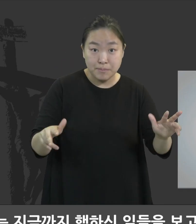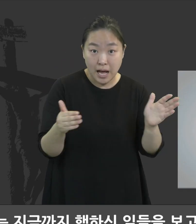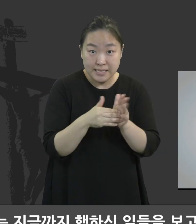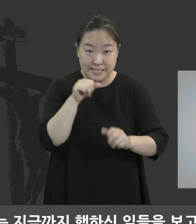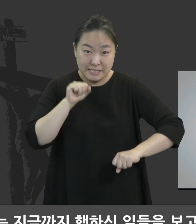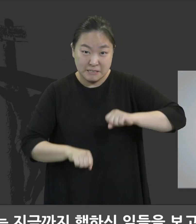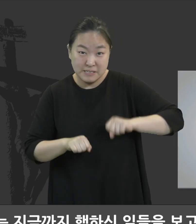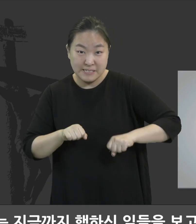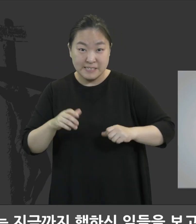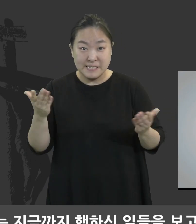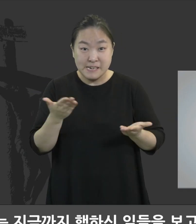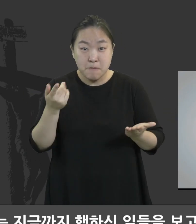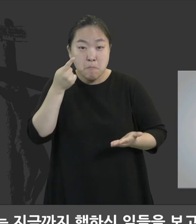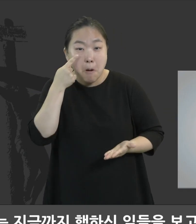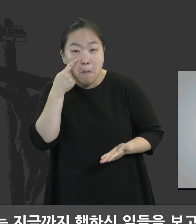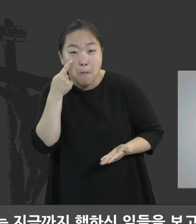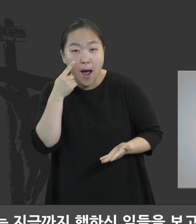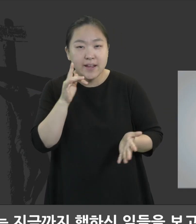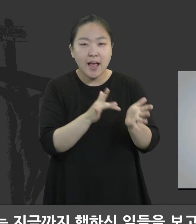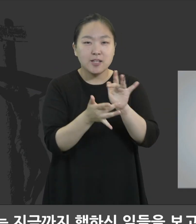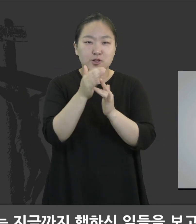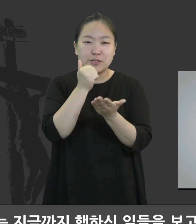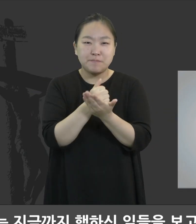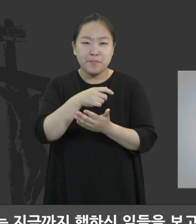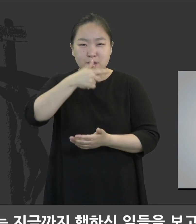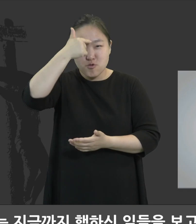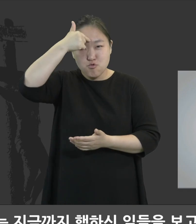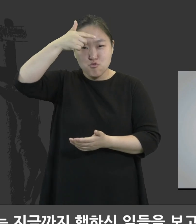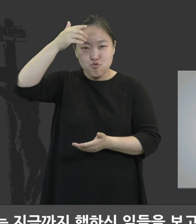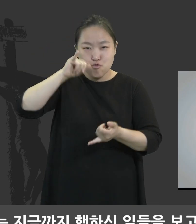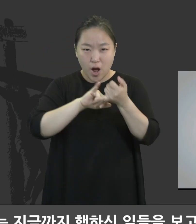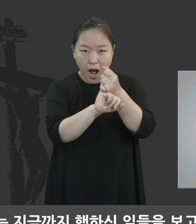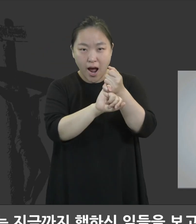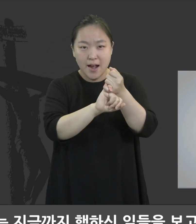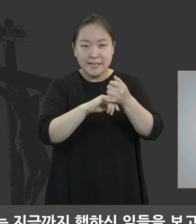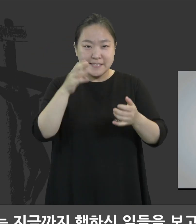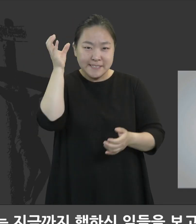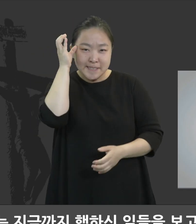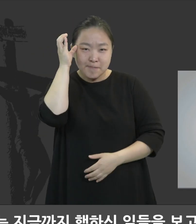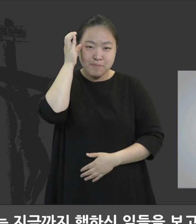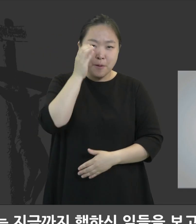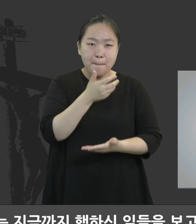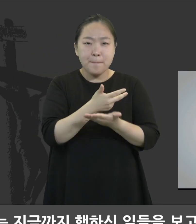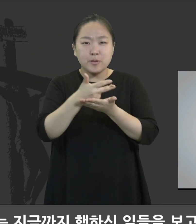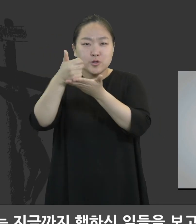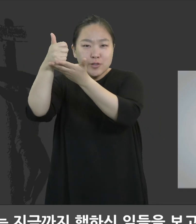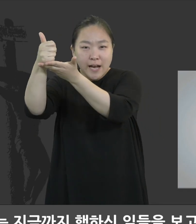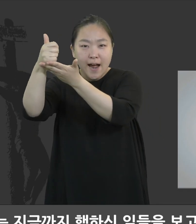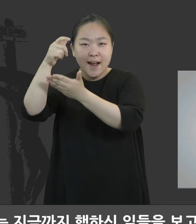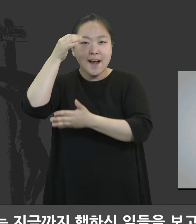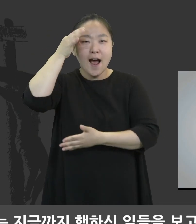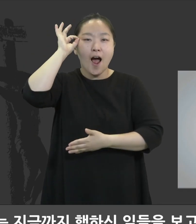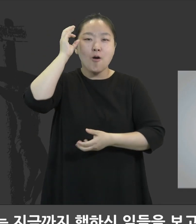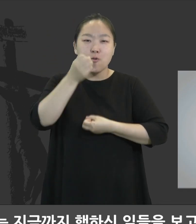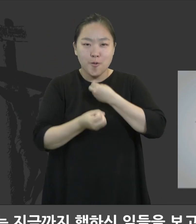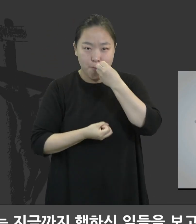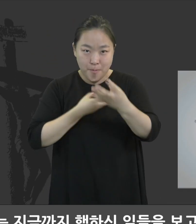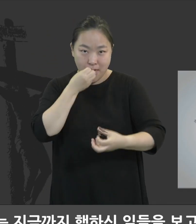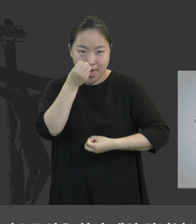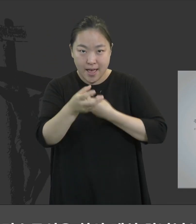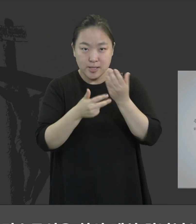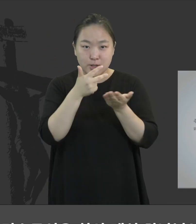베드로는 지금까지 행하신 일들을 보고 예수님이 구약에서 고대하던 메시아임을 깨닫고 다음과 같이